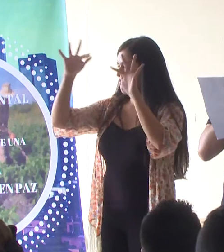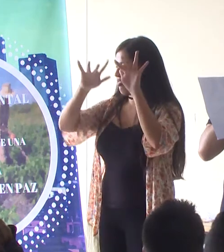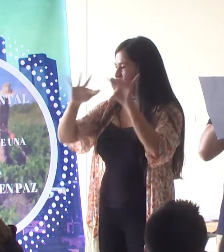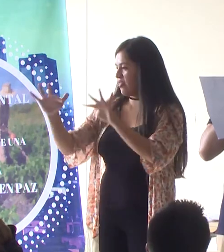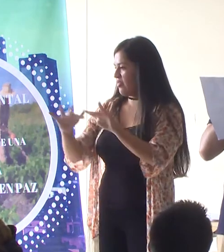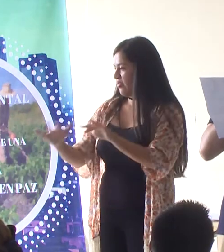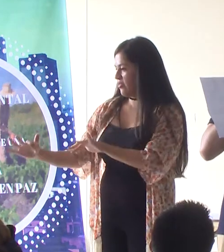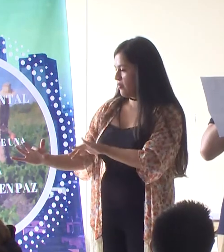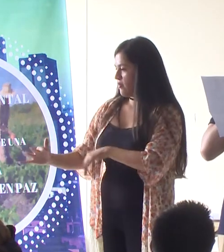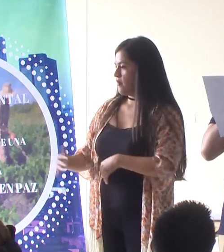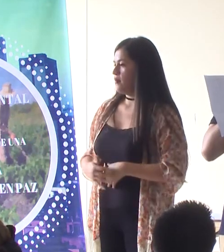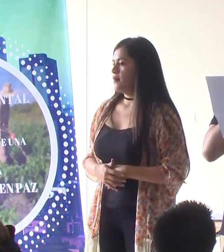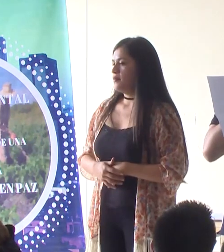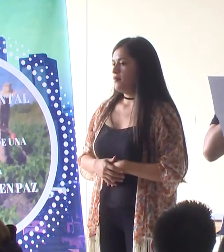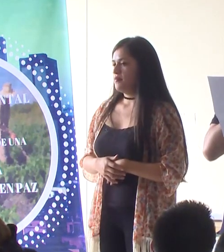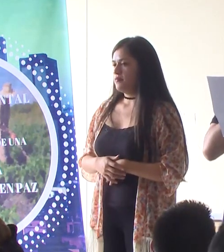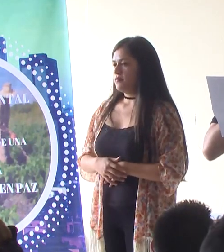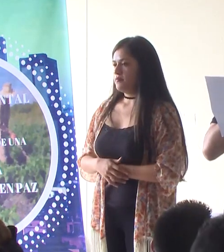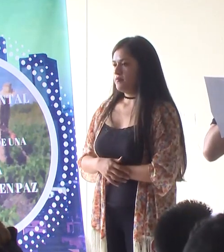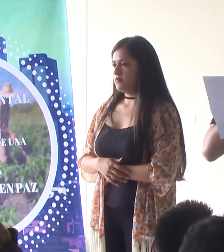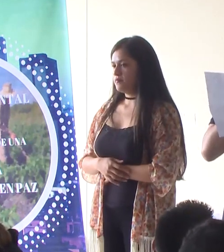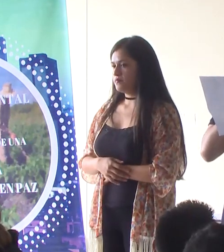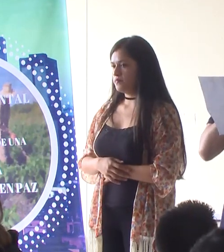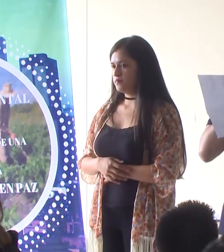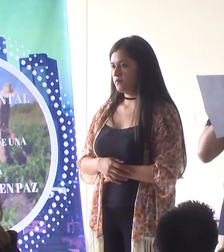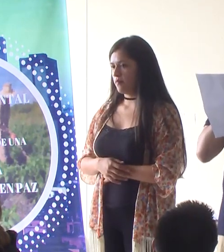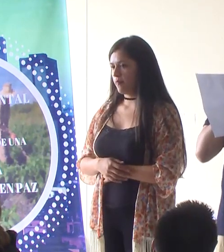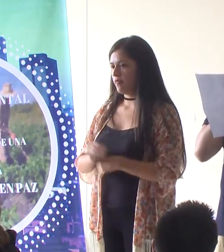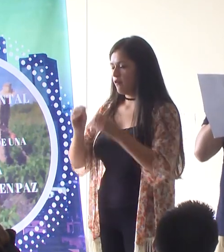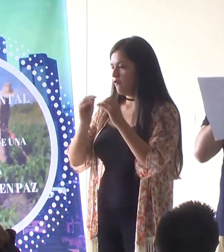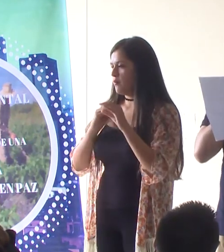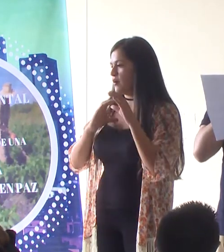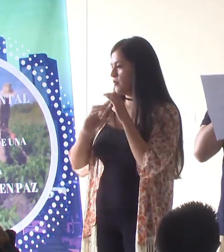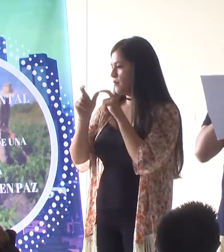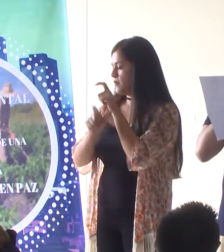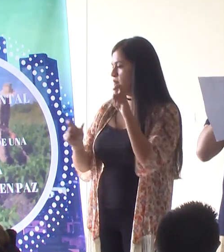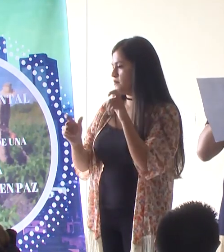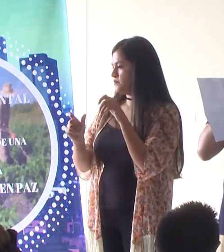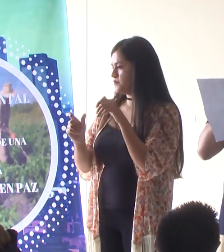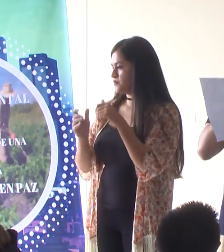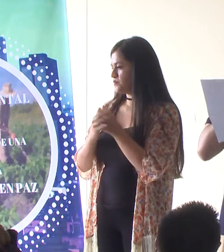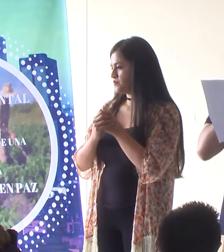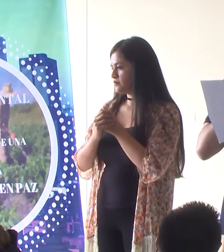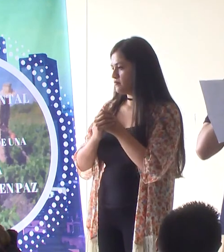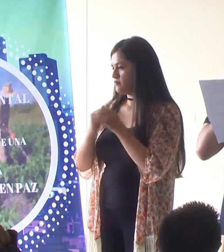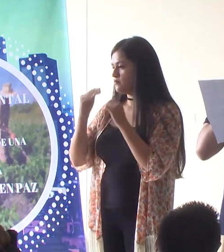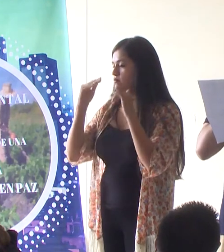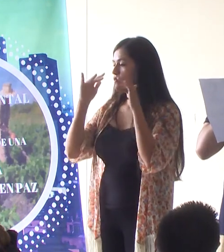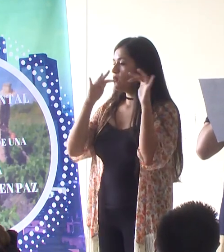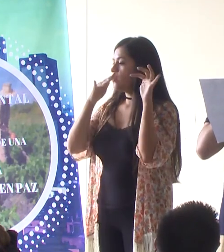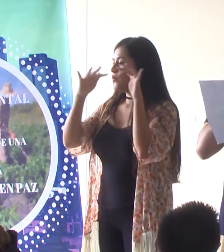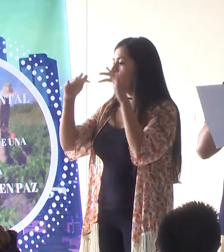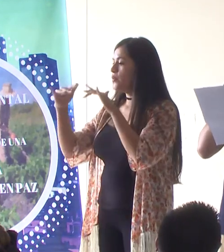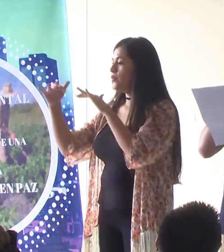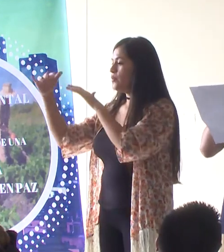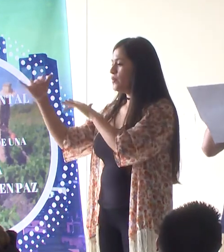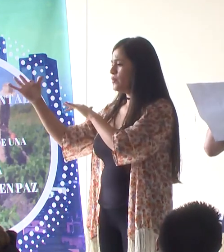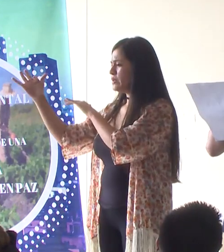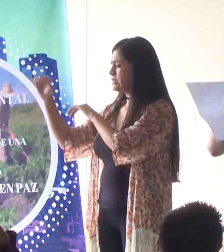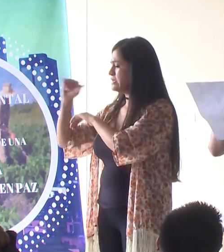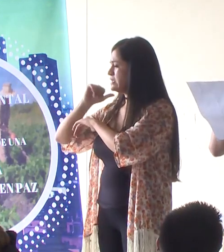resulta ser el canal comunicante del riesgo ambiental en este caso la calidad del aire que se deteriora progresivamente